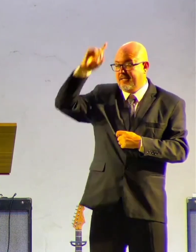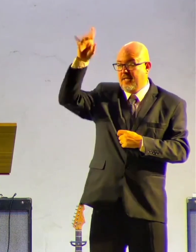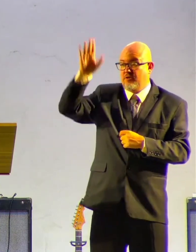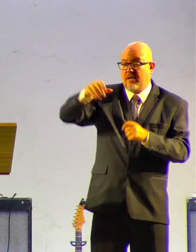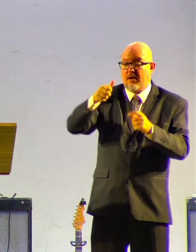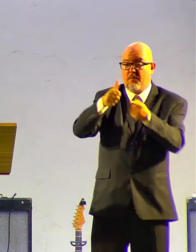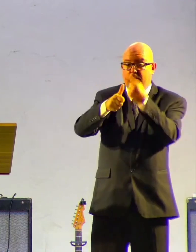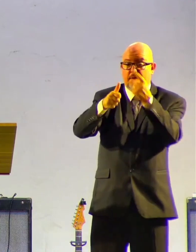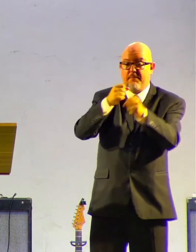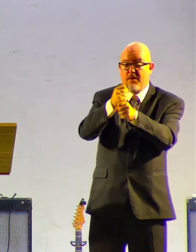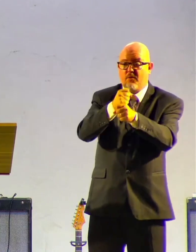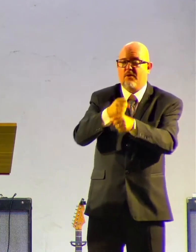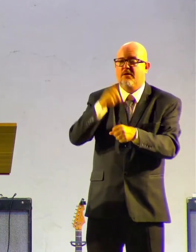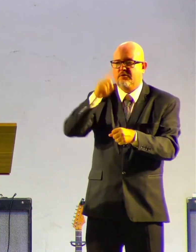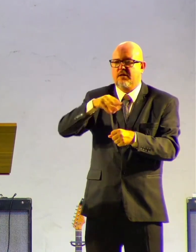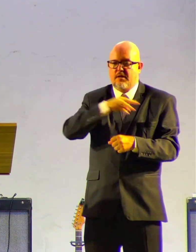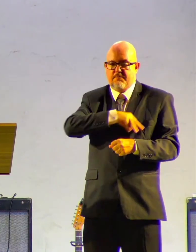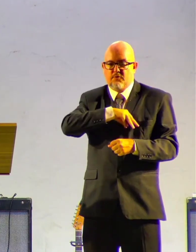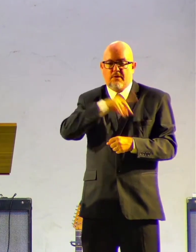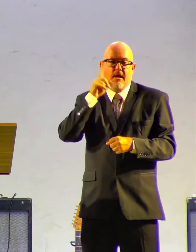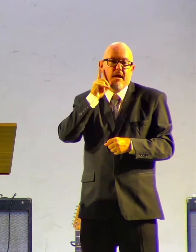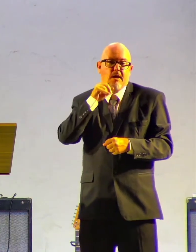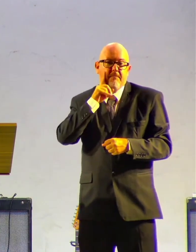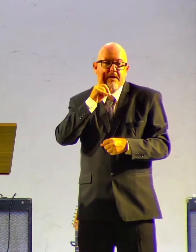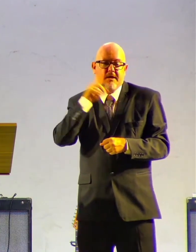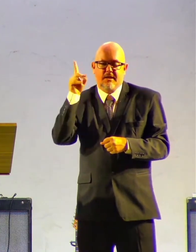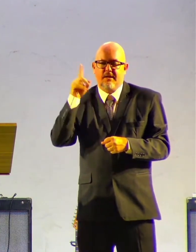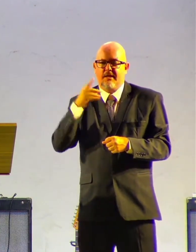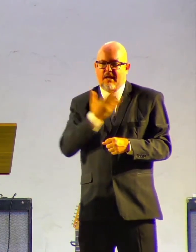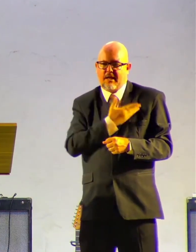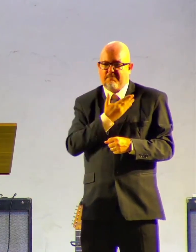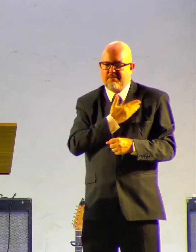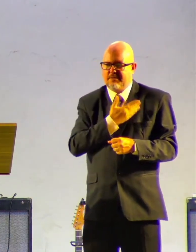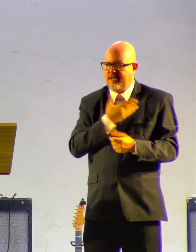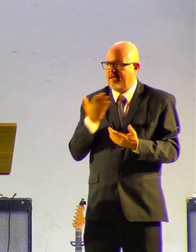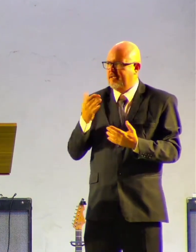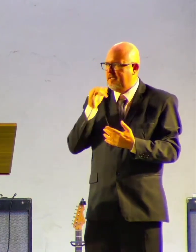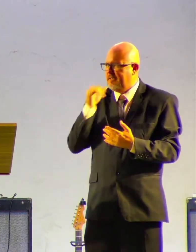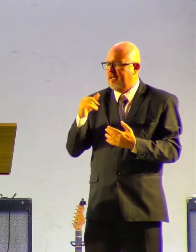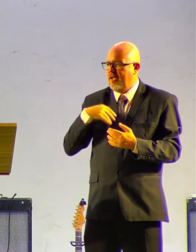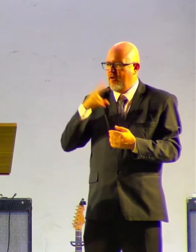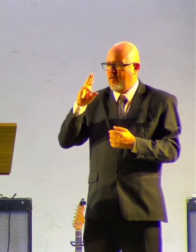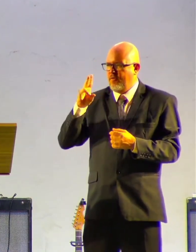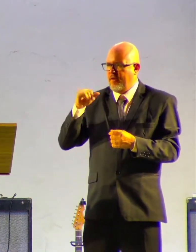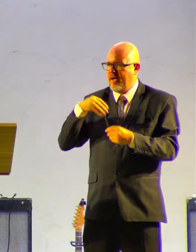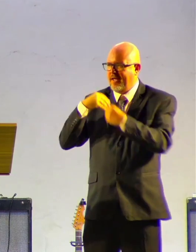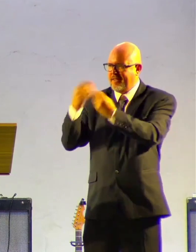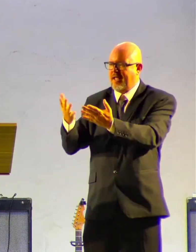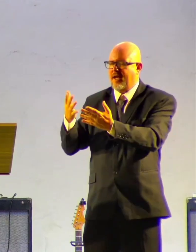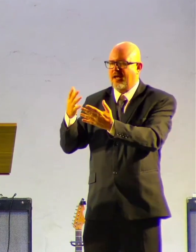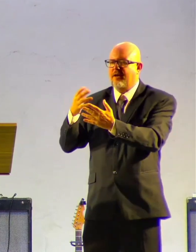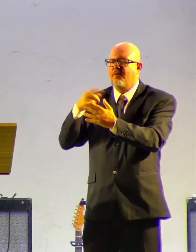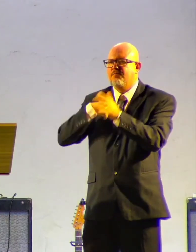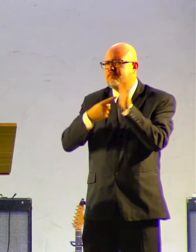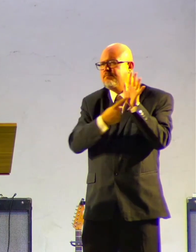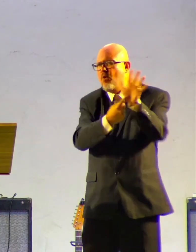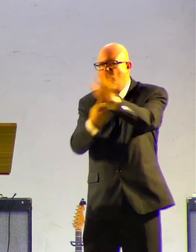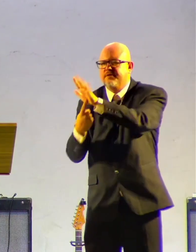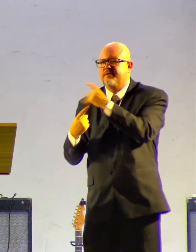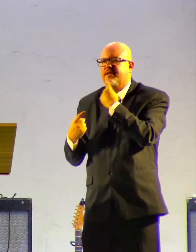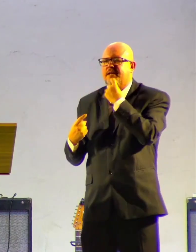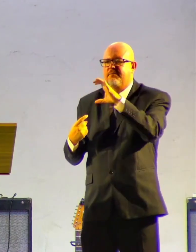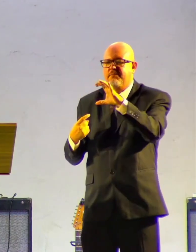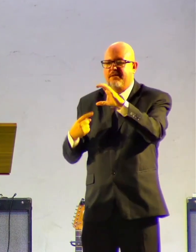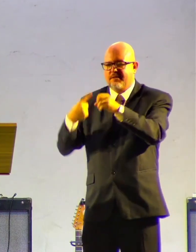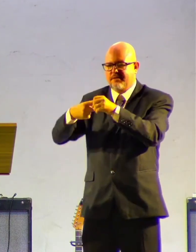já no primeiro ano, uma missionária americana fez amizade comigo e disse para mim: eu vou apresentar a cidade de Campinas para você.